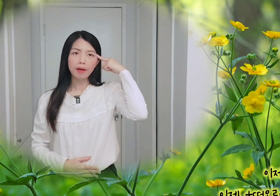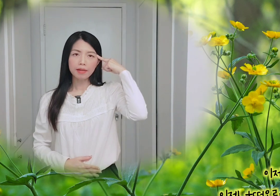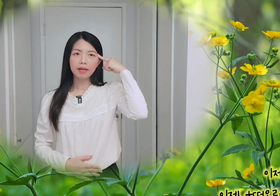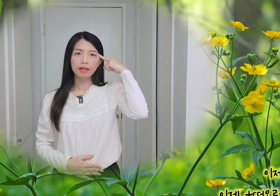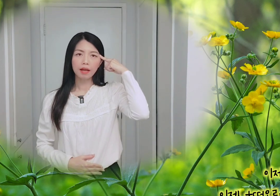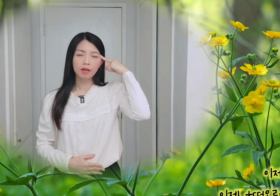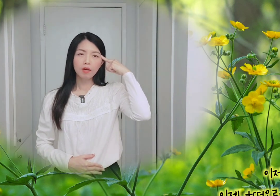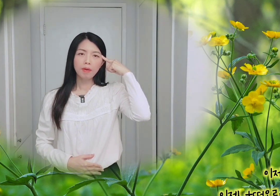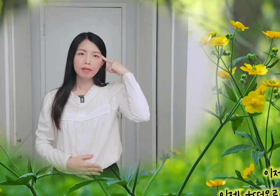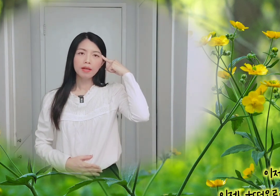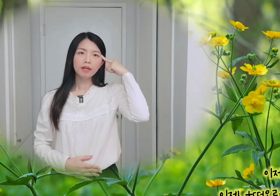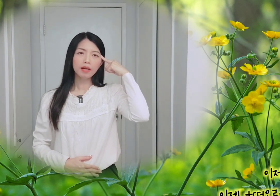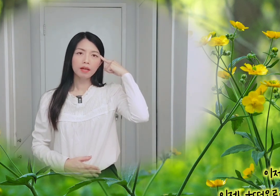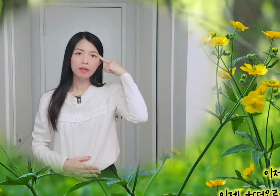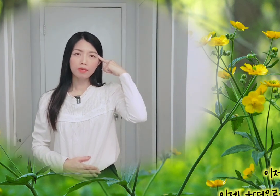생각이 발생하다,